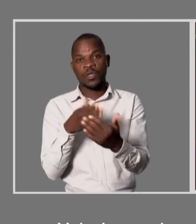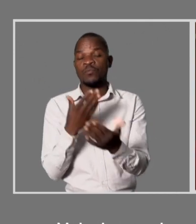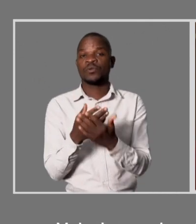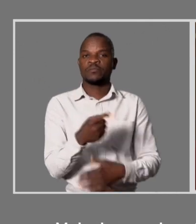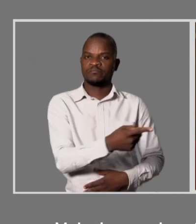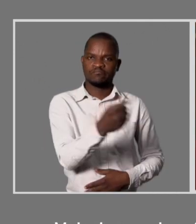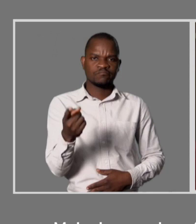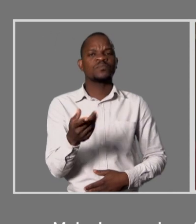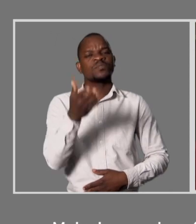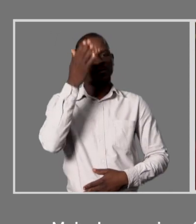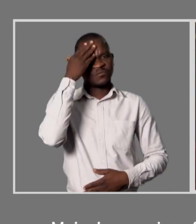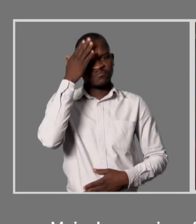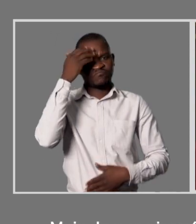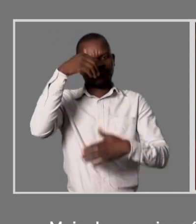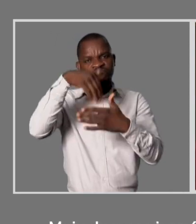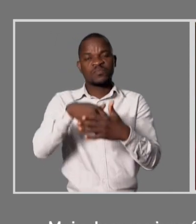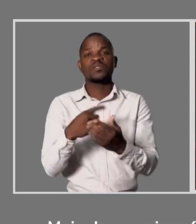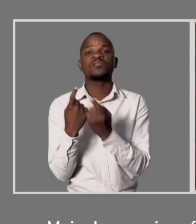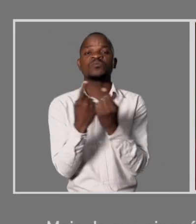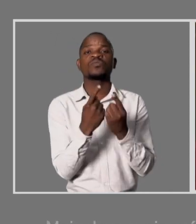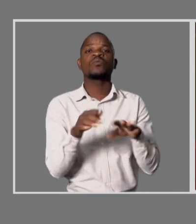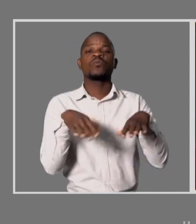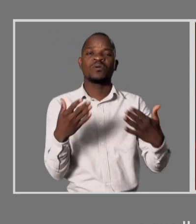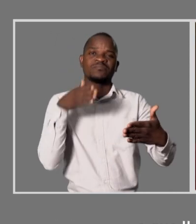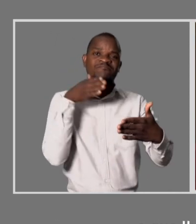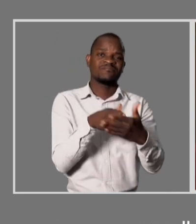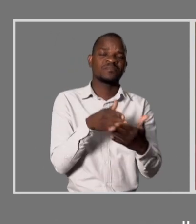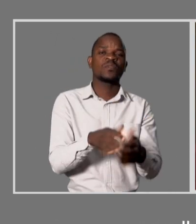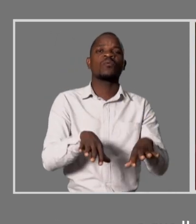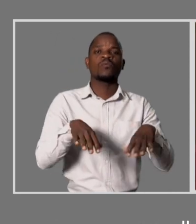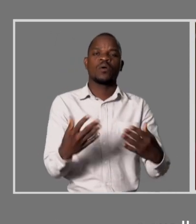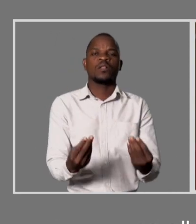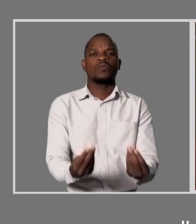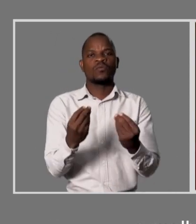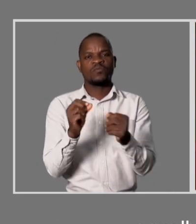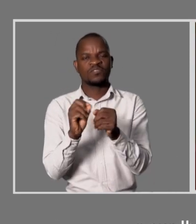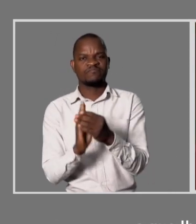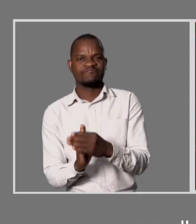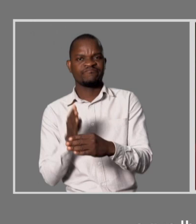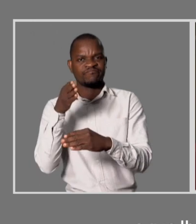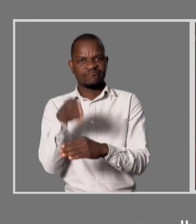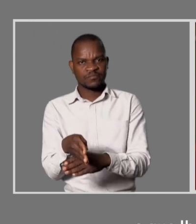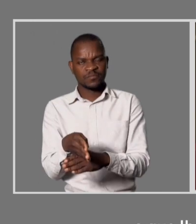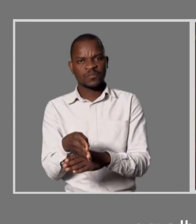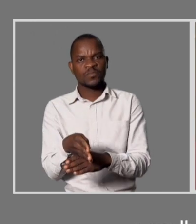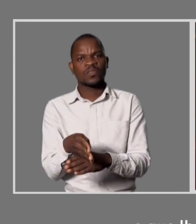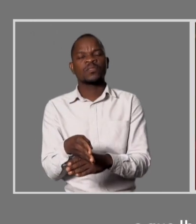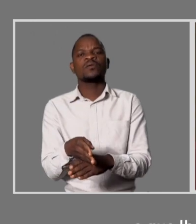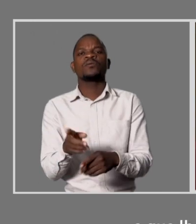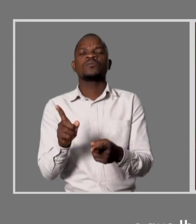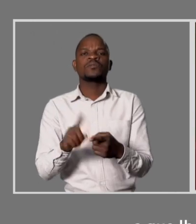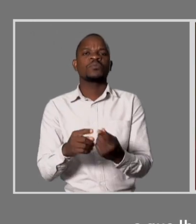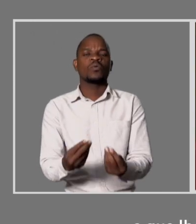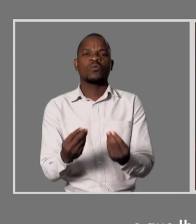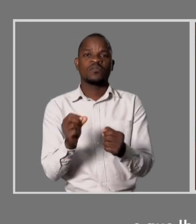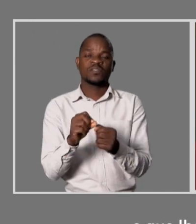Mais do que ninguém, eles são os que sabem o estão a passar, o que é que lhes facilitaria, o que é que eles podem, o que